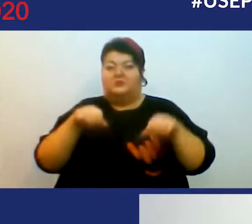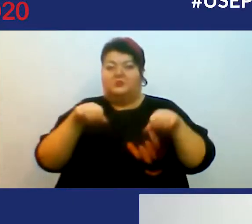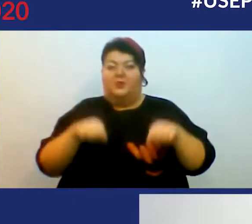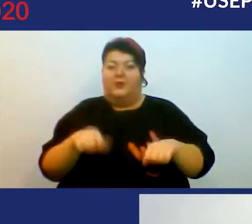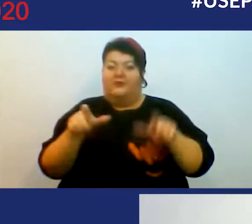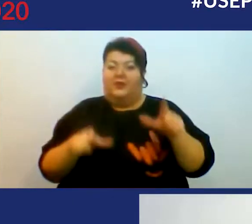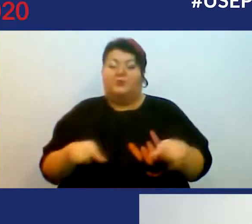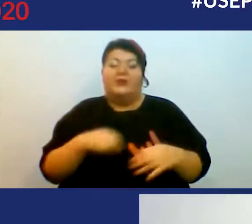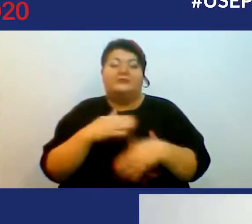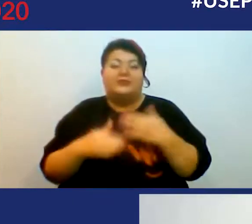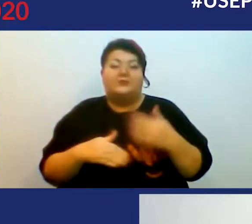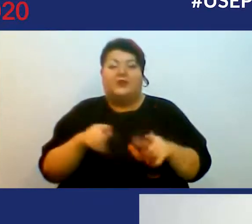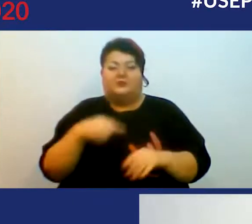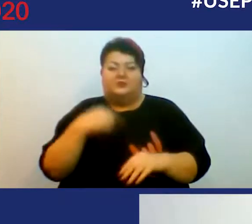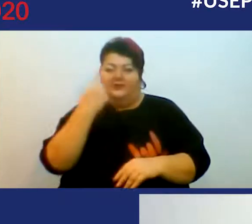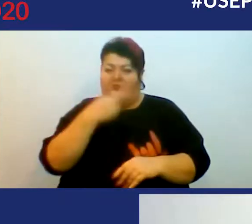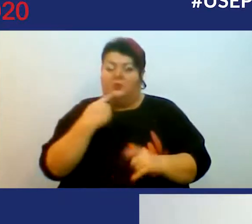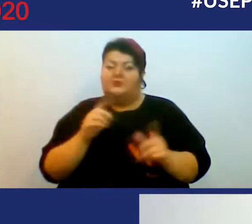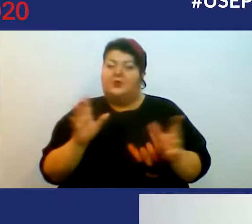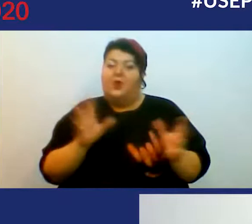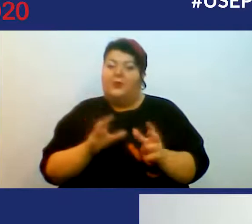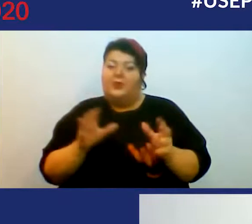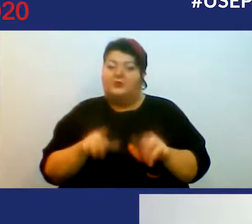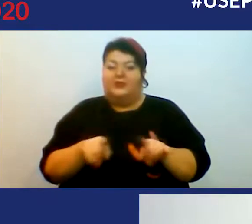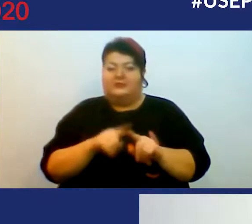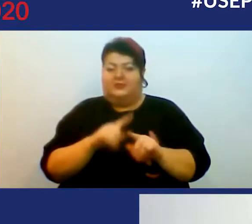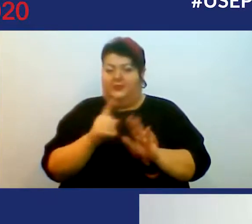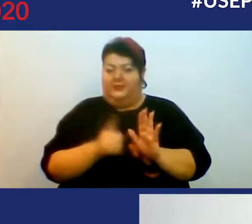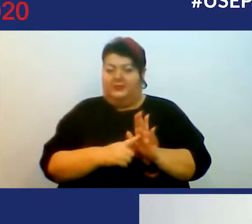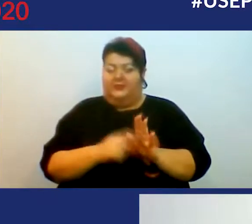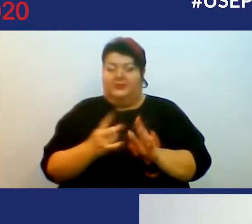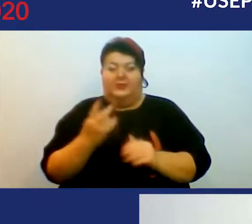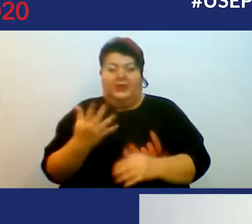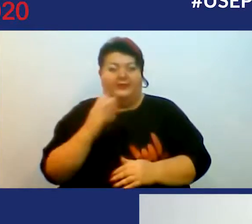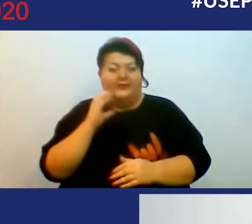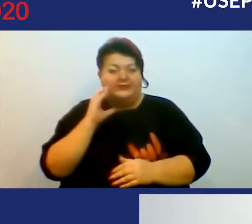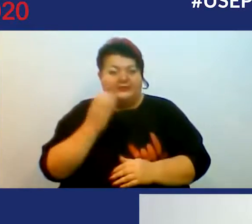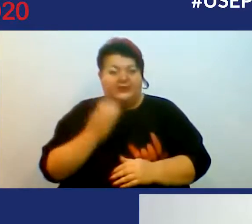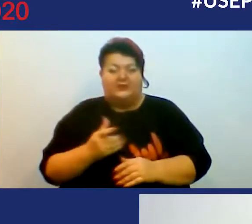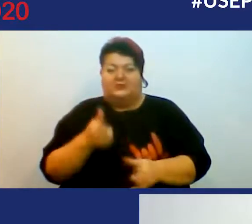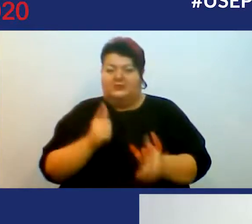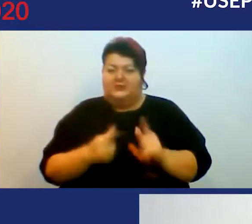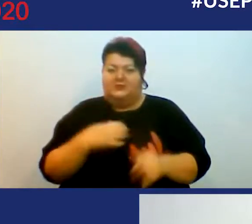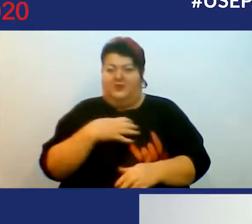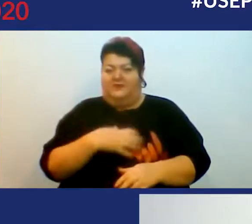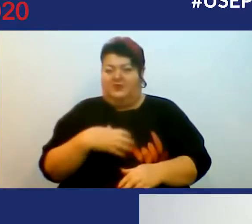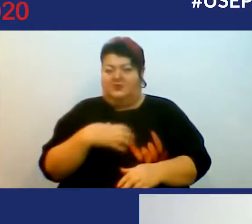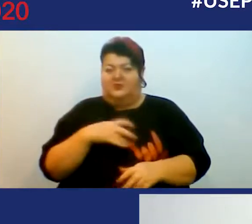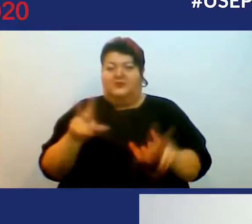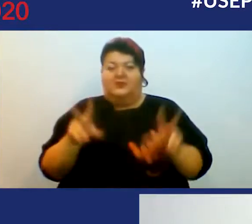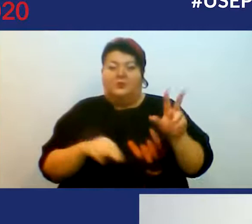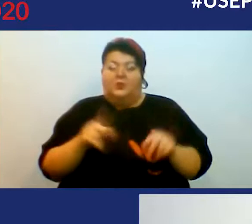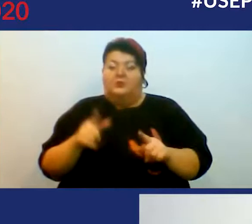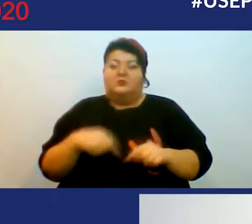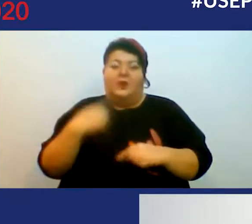CEC Та to за те, що ви особисто ensure the опікуєтесь. exercising of the voting rights for persons with disabilities. And thank you for